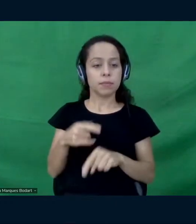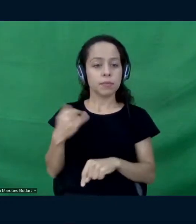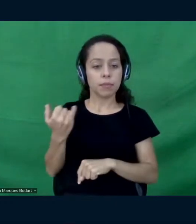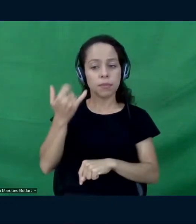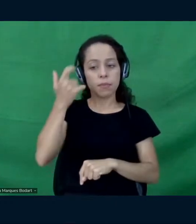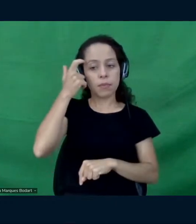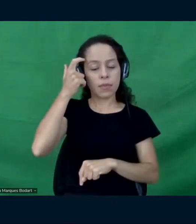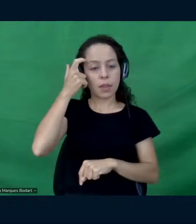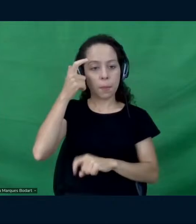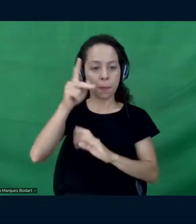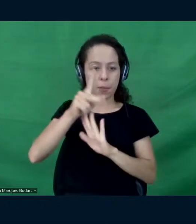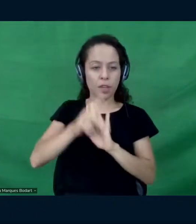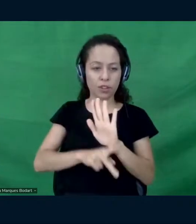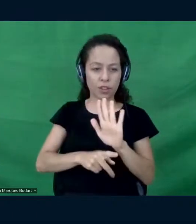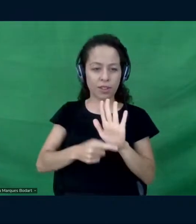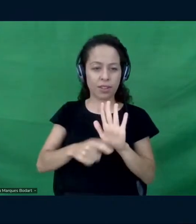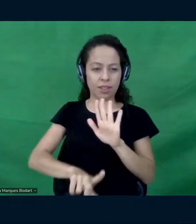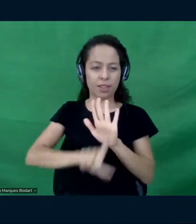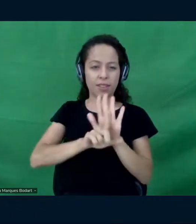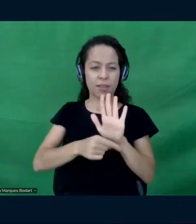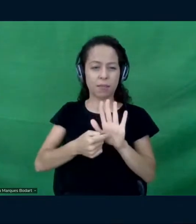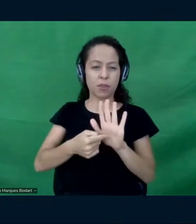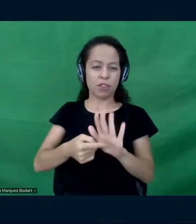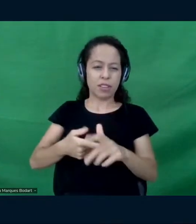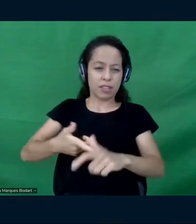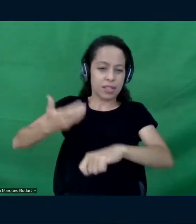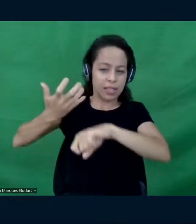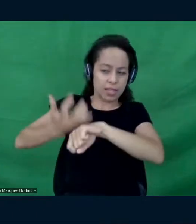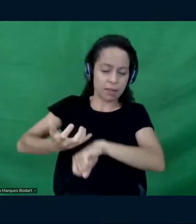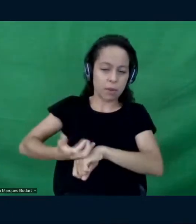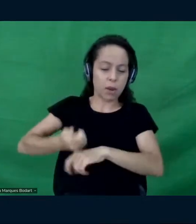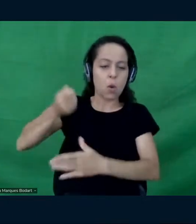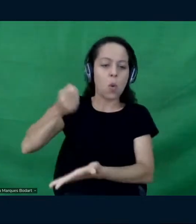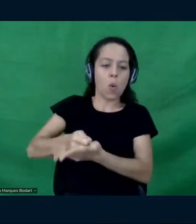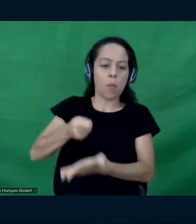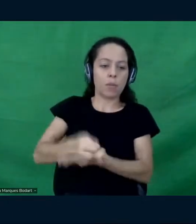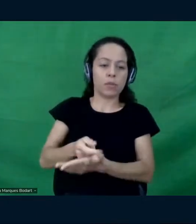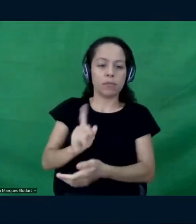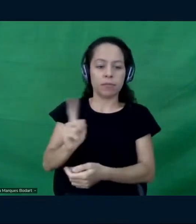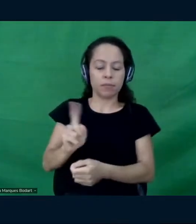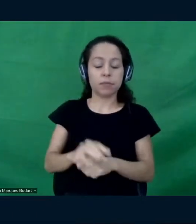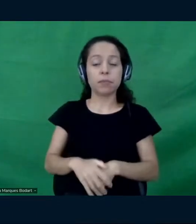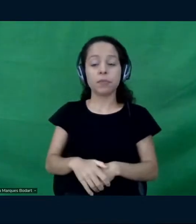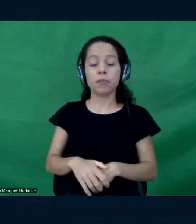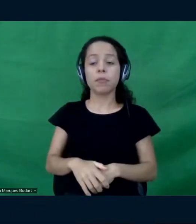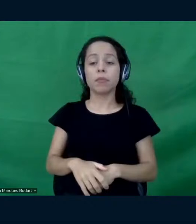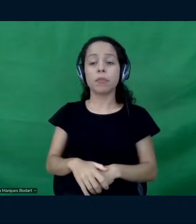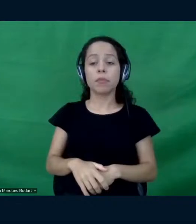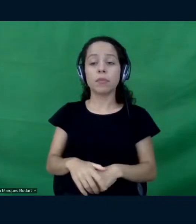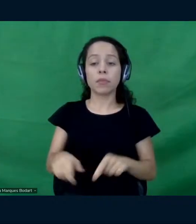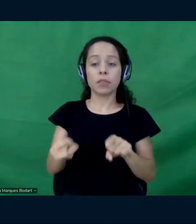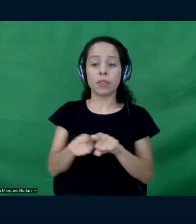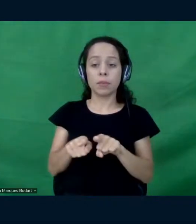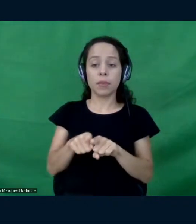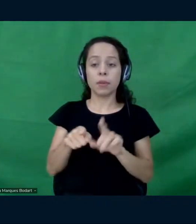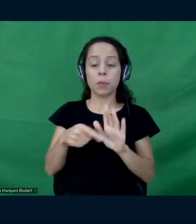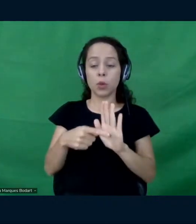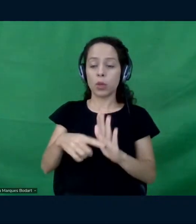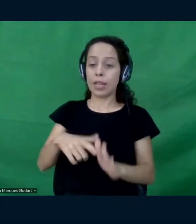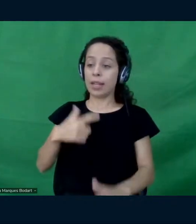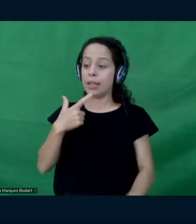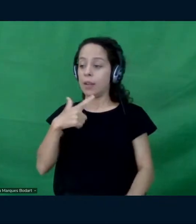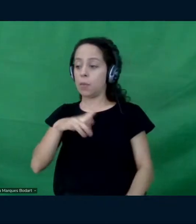de lei aprovado, não fala em obrigatoriedade de nenhuma disciplina. Inclusive, gente, cai a obrigatoriedade de língua